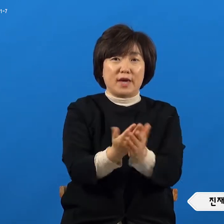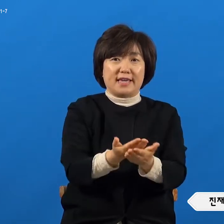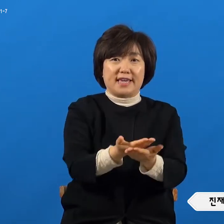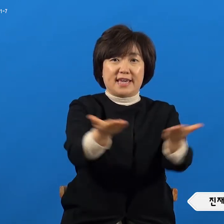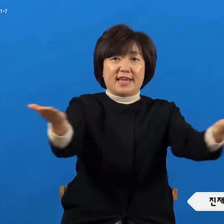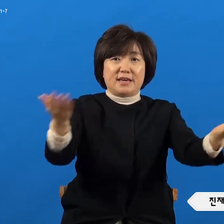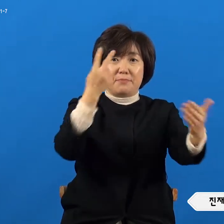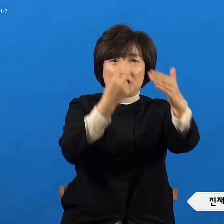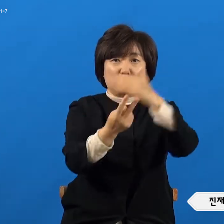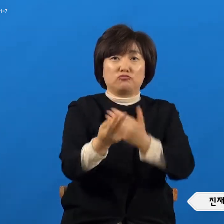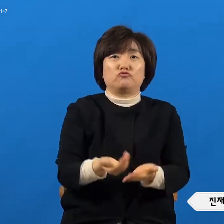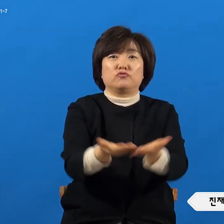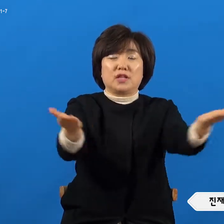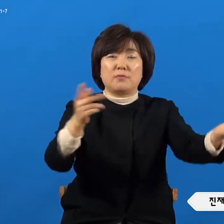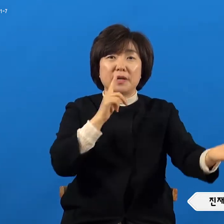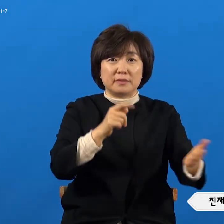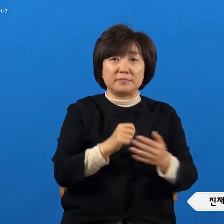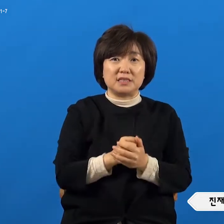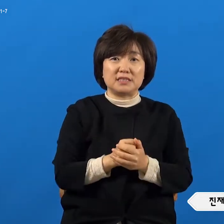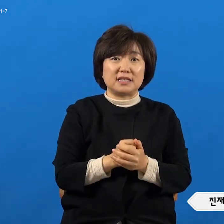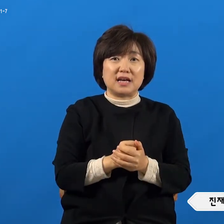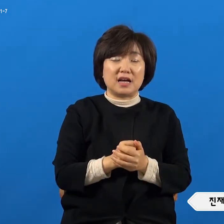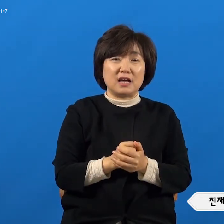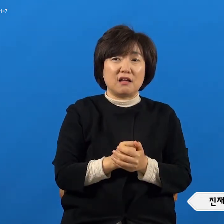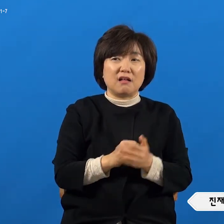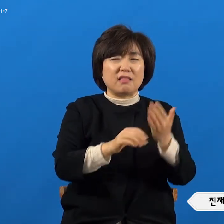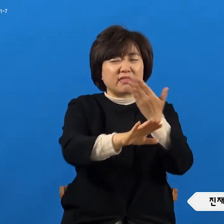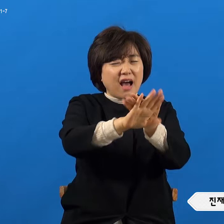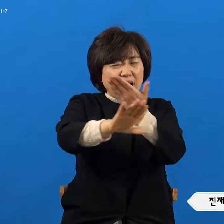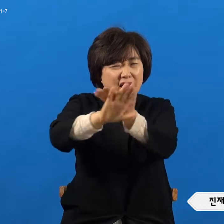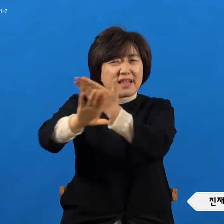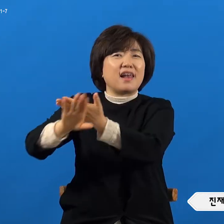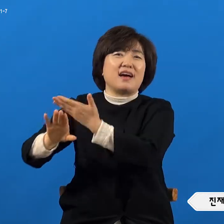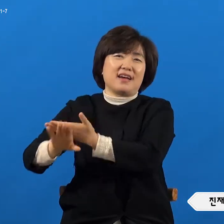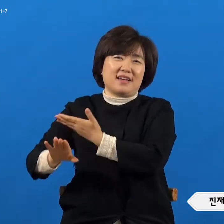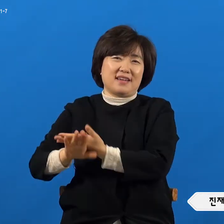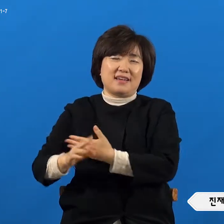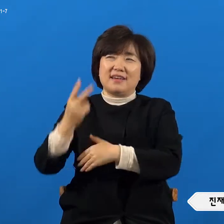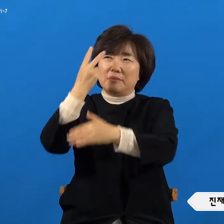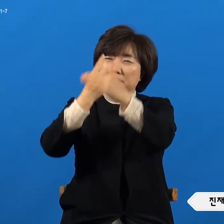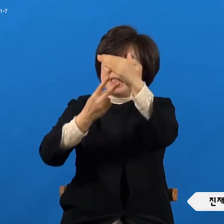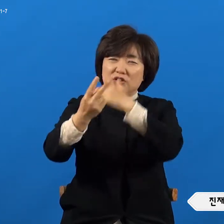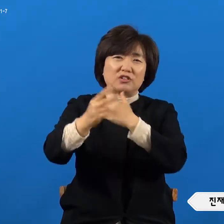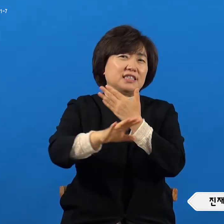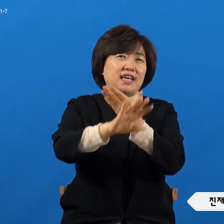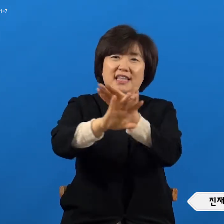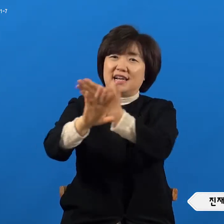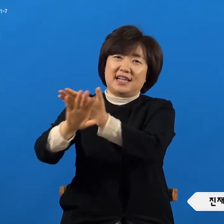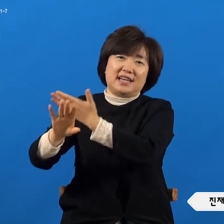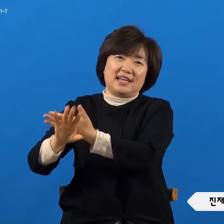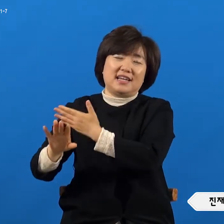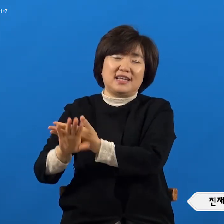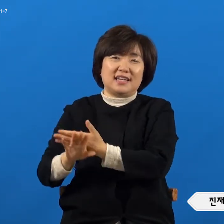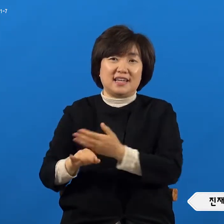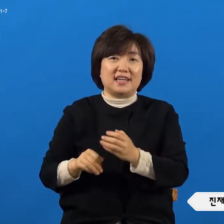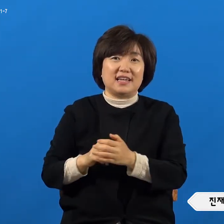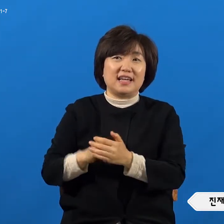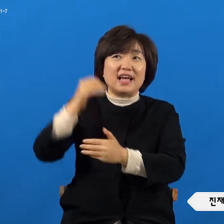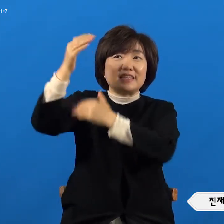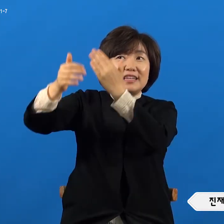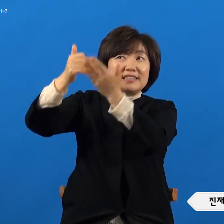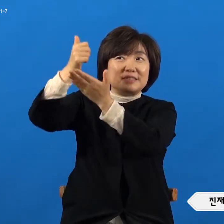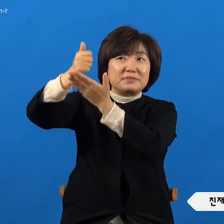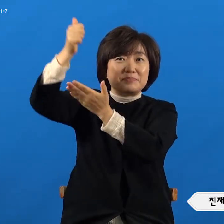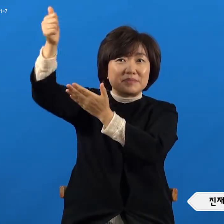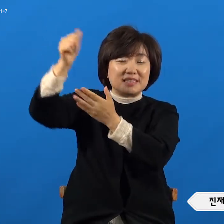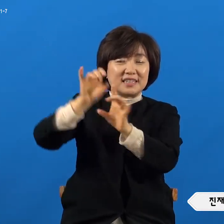말씀합니다. 물론 다 다른 비전입니다. 우리가 다 다르듯이 하나님은 우리 모두에게